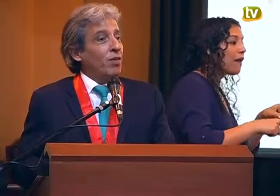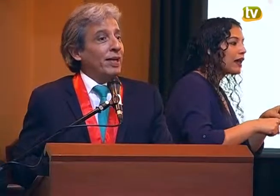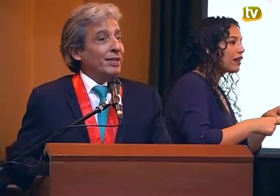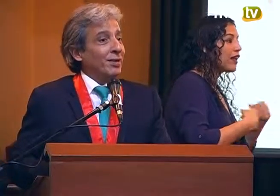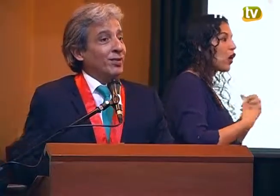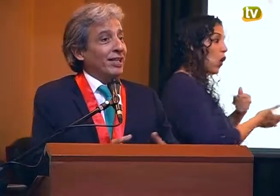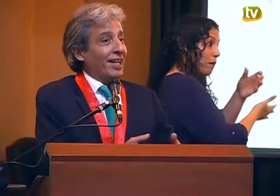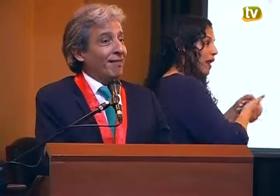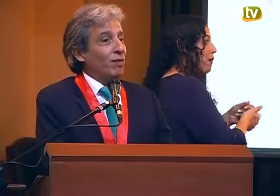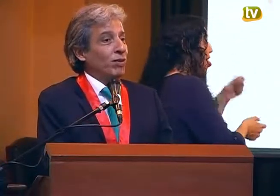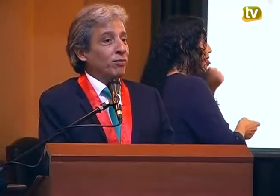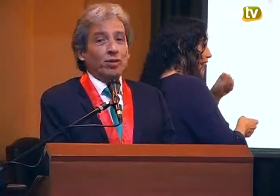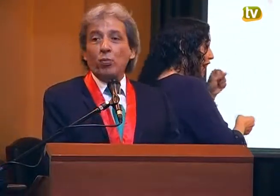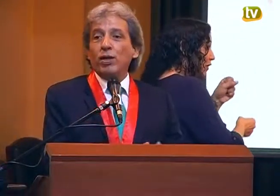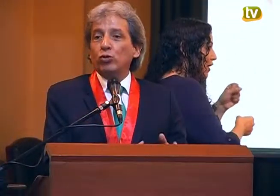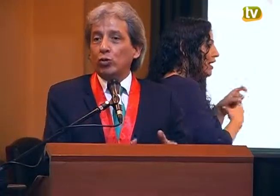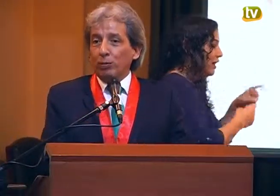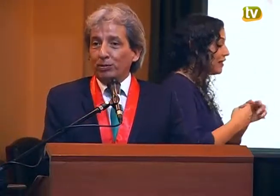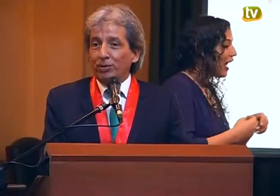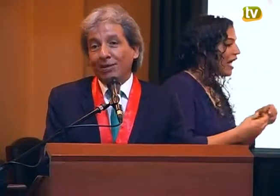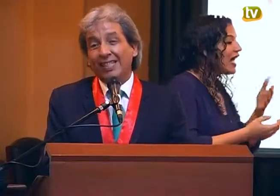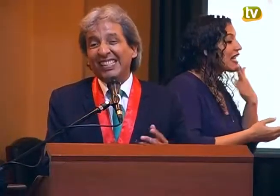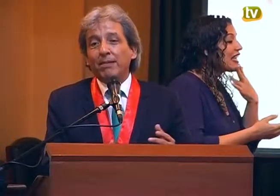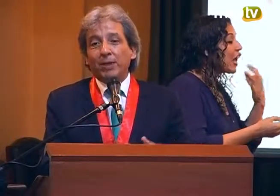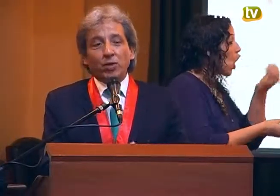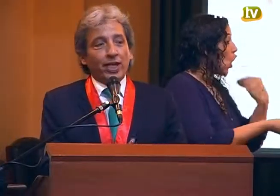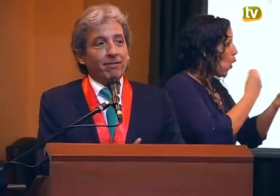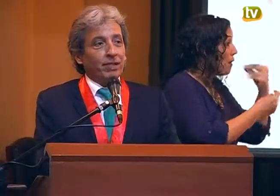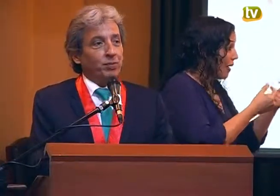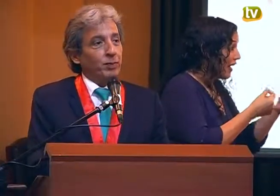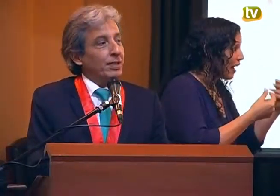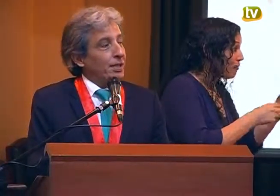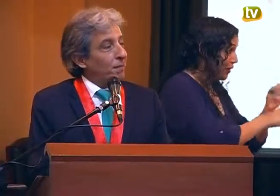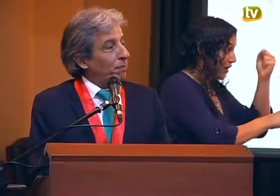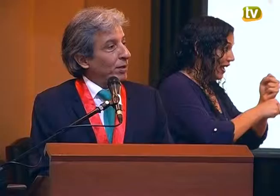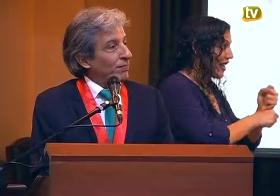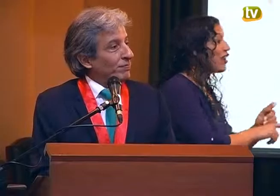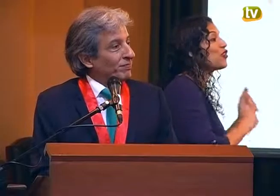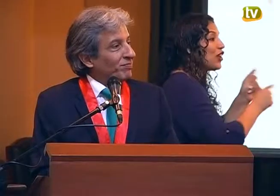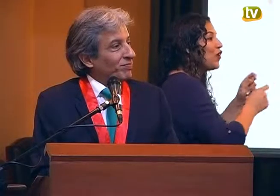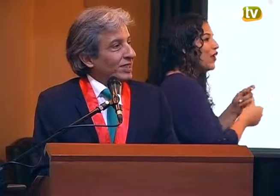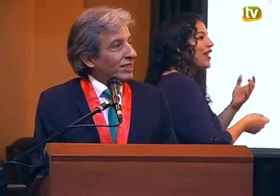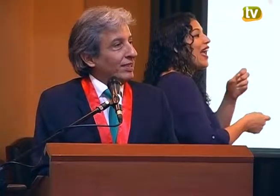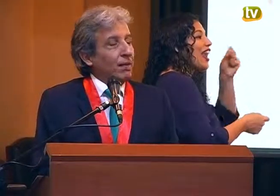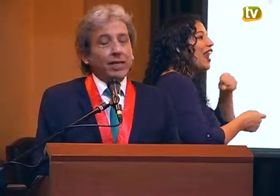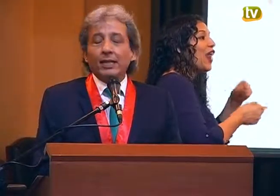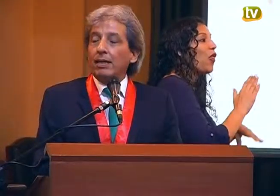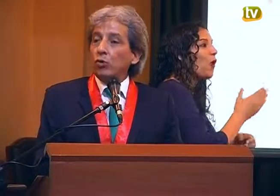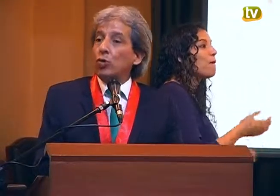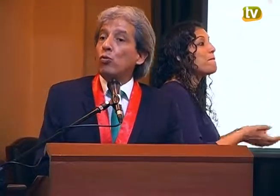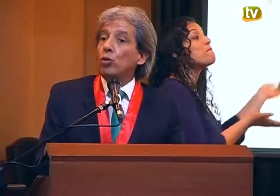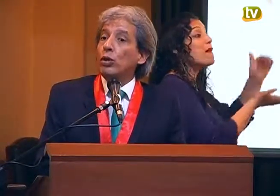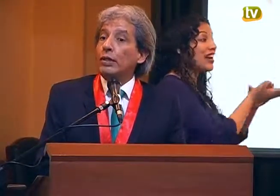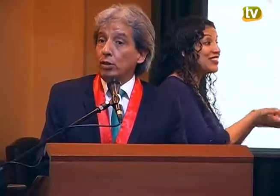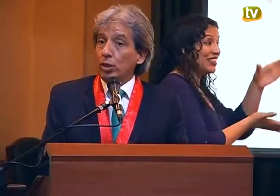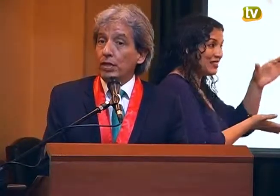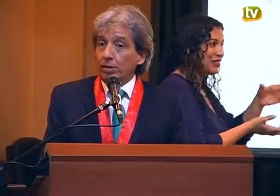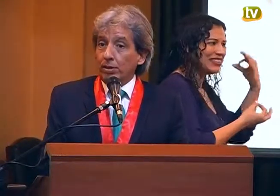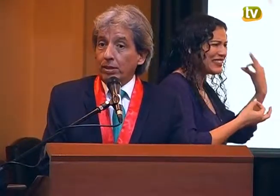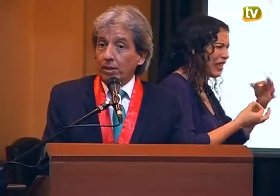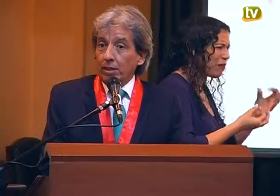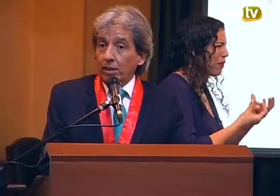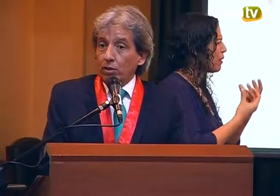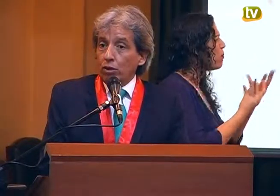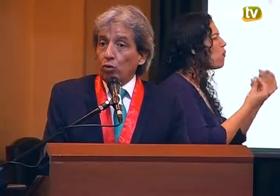el helado más rico y el que acababa último se comía un chup, ¿no? Casi siempre yo llegaba al chup, pero también hacía mucho el juego del